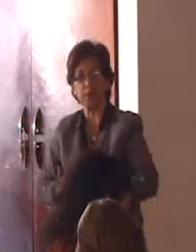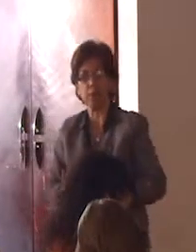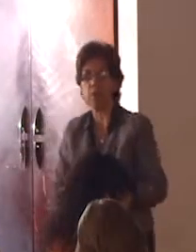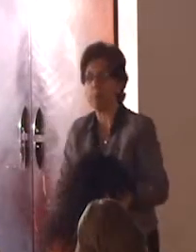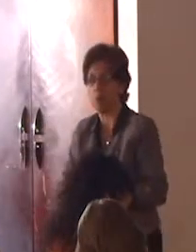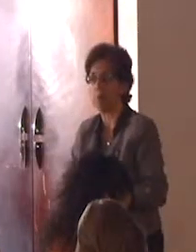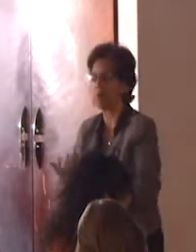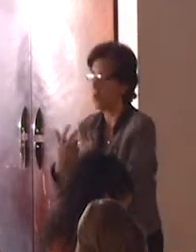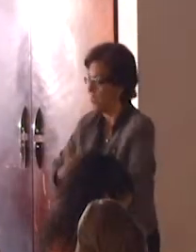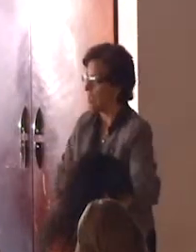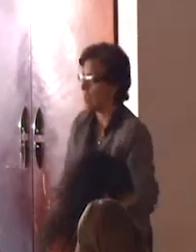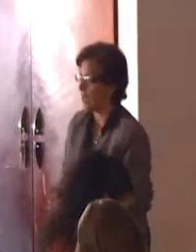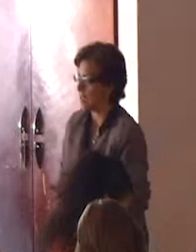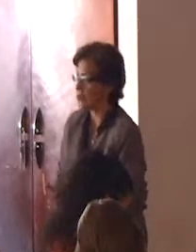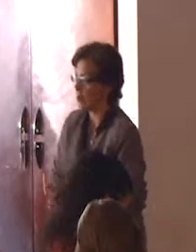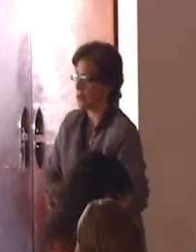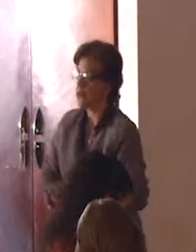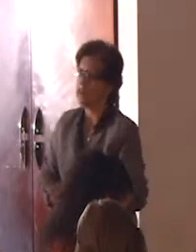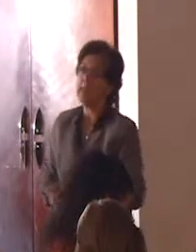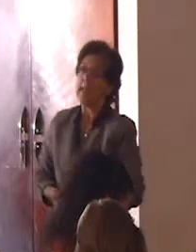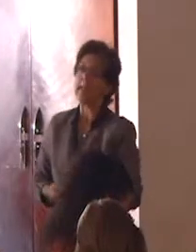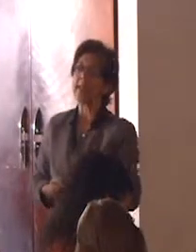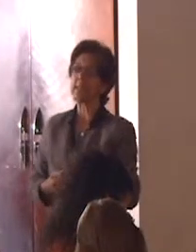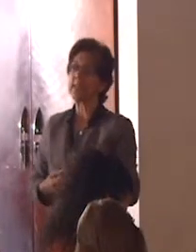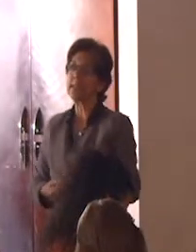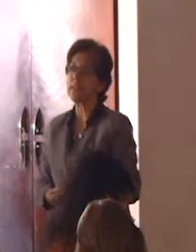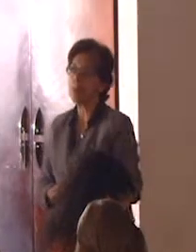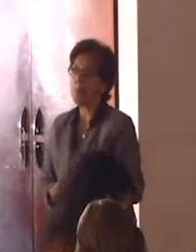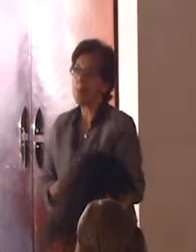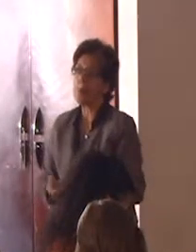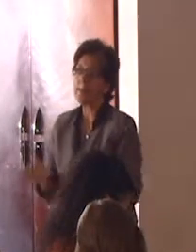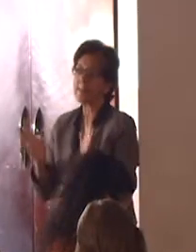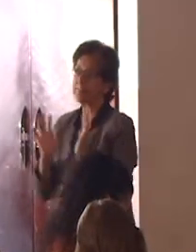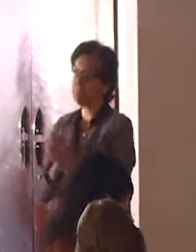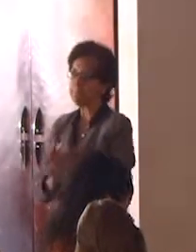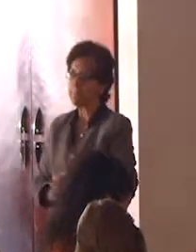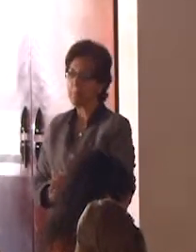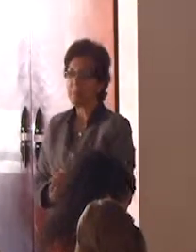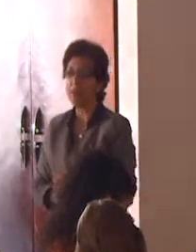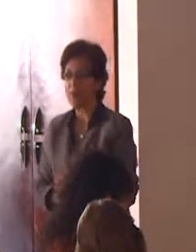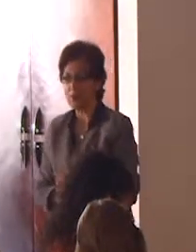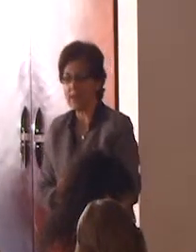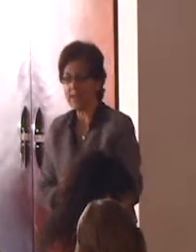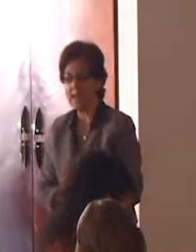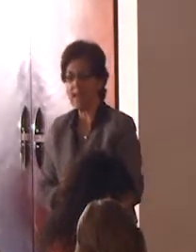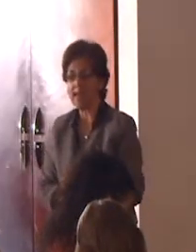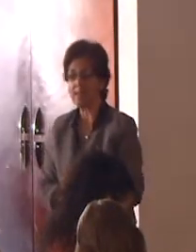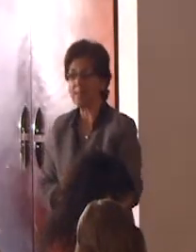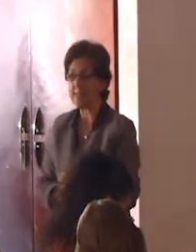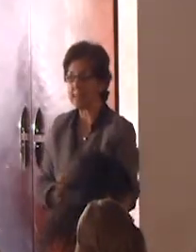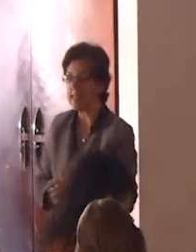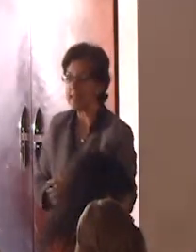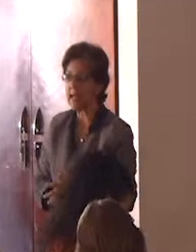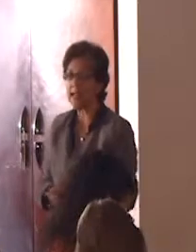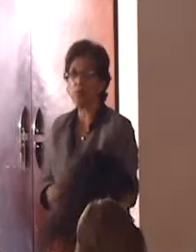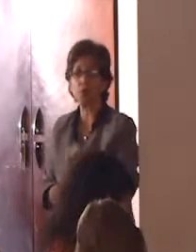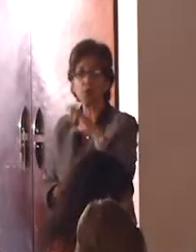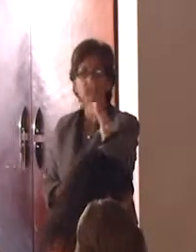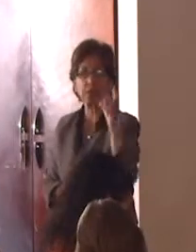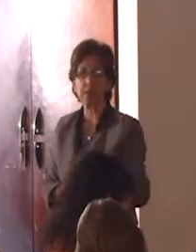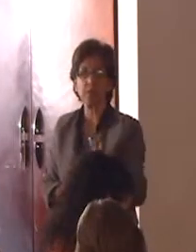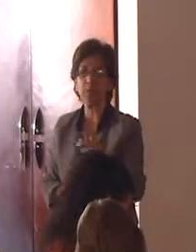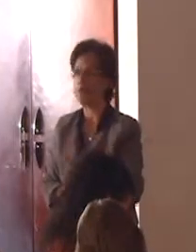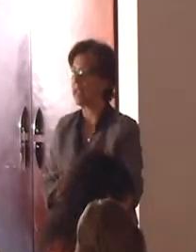los intercambios, hacia los ritmos propios de cada sujeto. En ese sentido, pues creo que la tarea